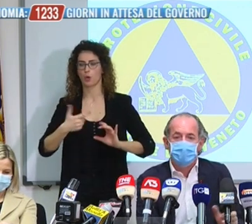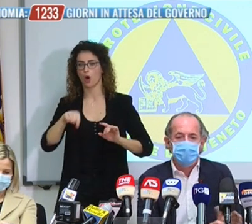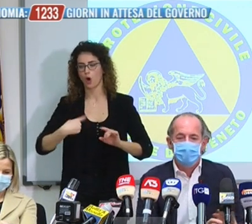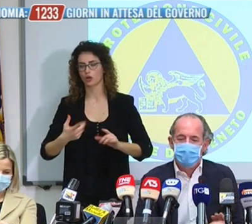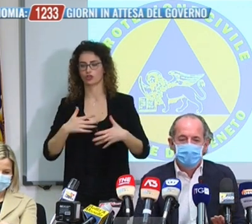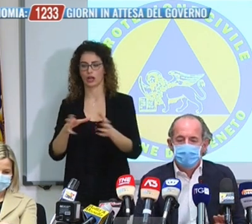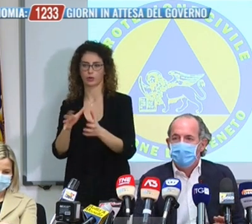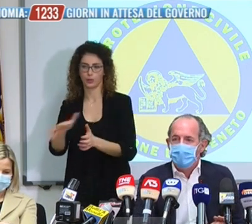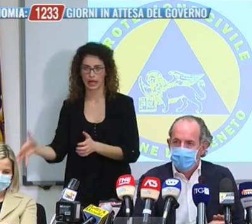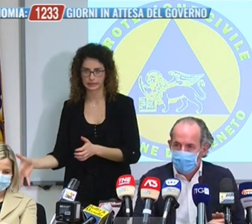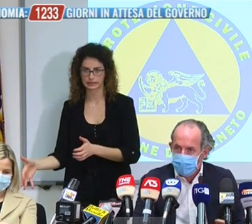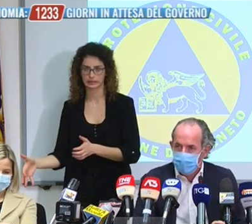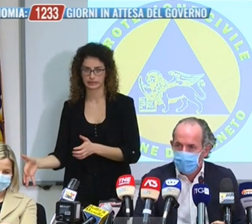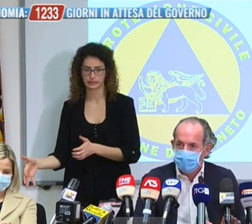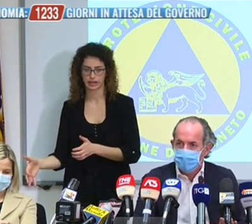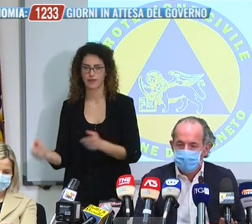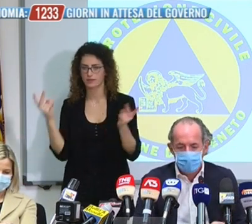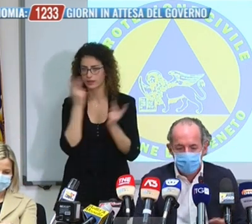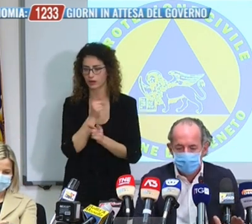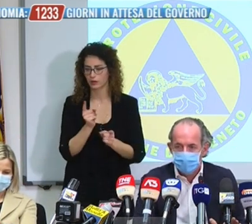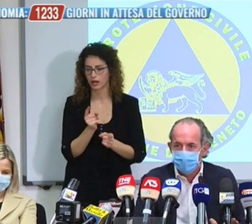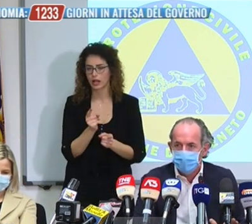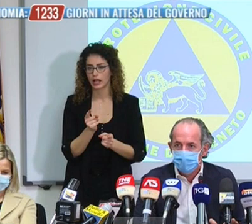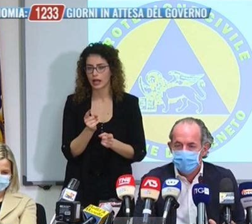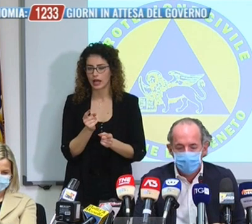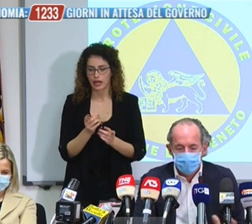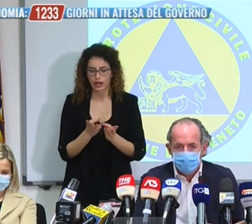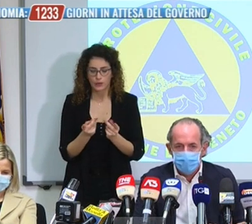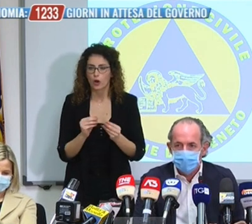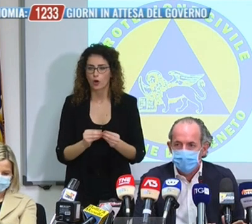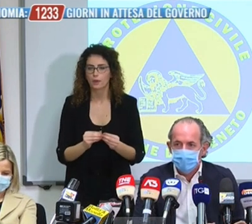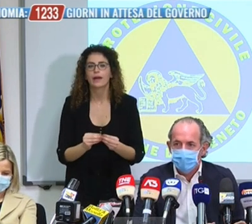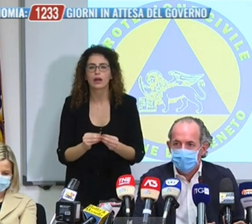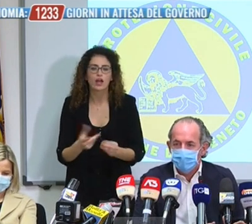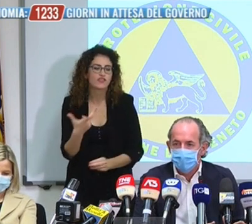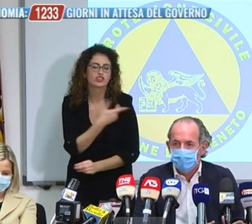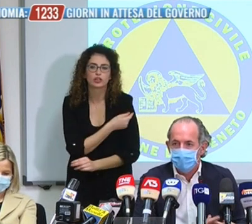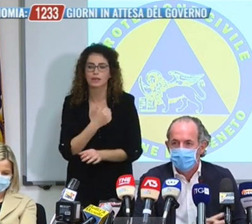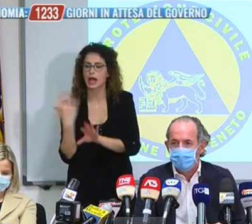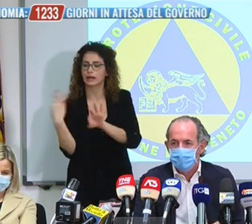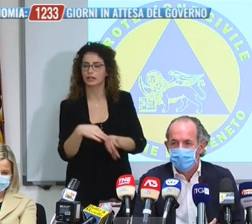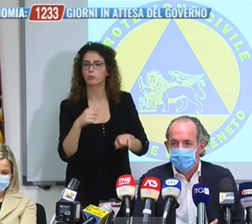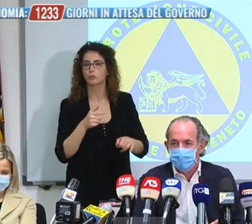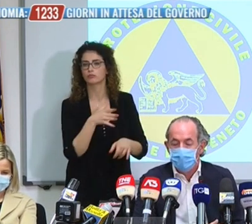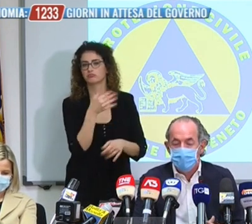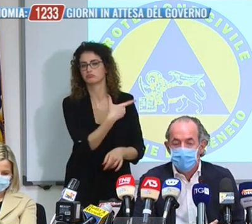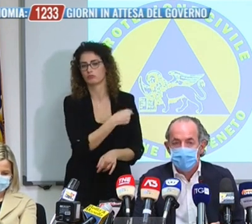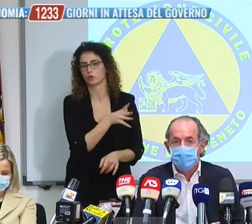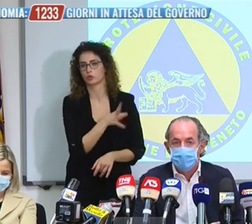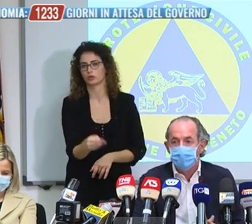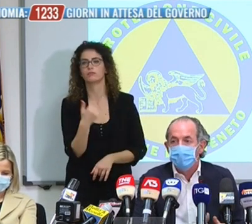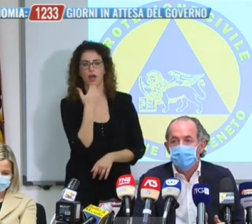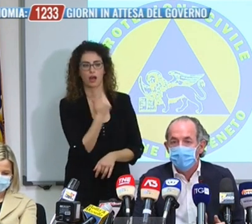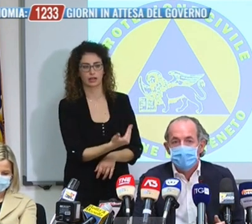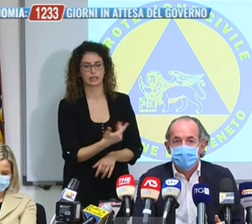altre categorie. La verità come si risolve? Con i vaccini. Cioè basta che arrivino i vaccini, si vaccinano tutti. Va bene, grazie. Bisogna